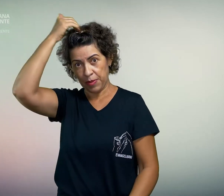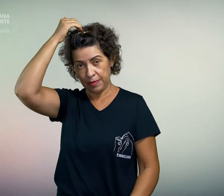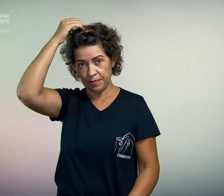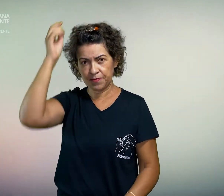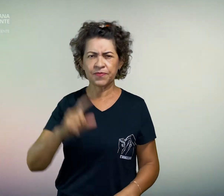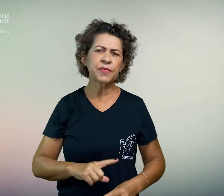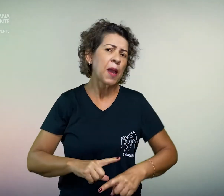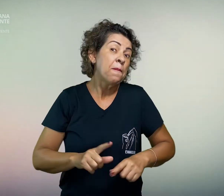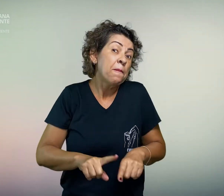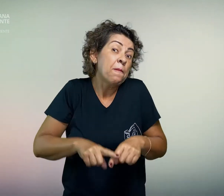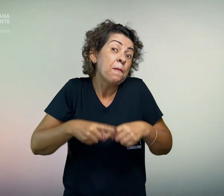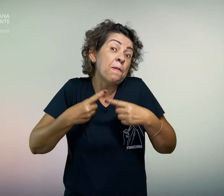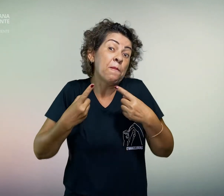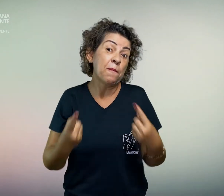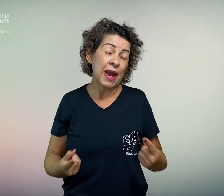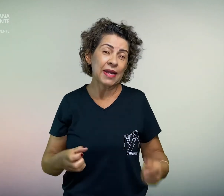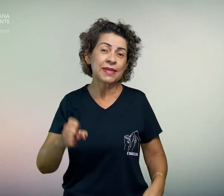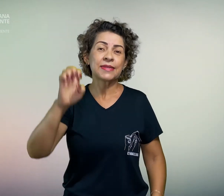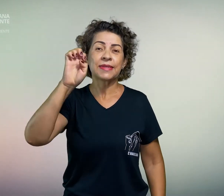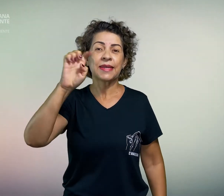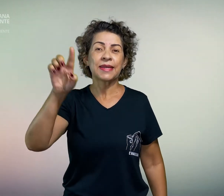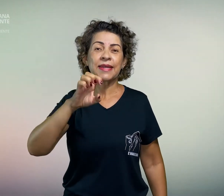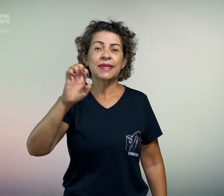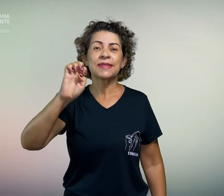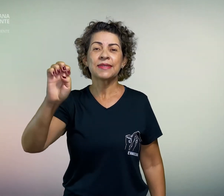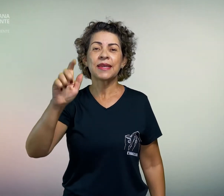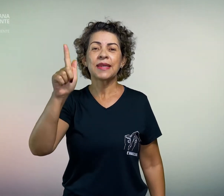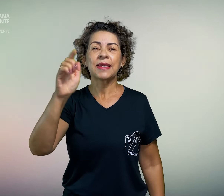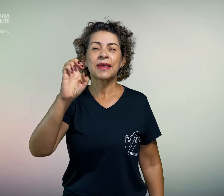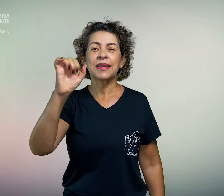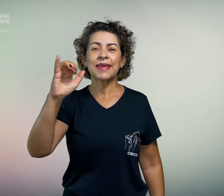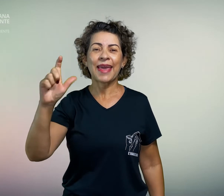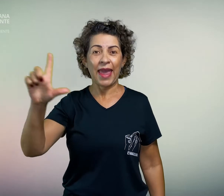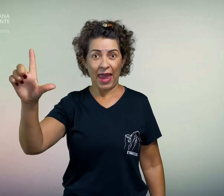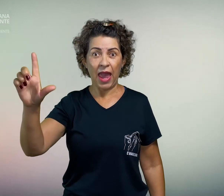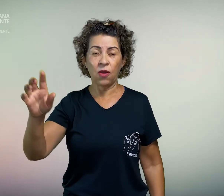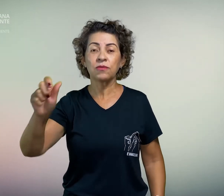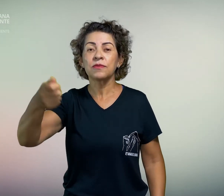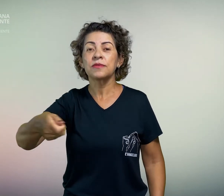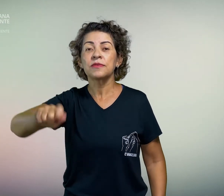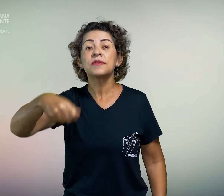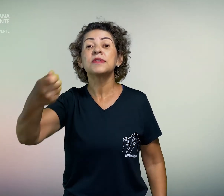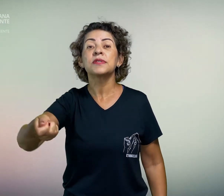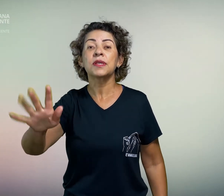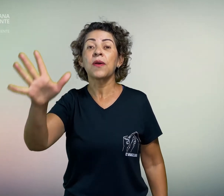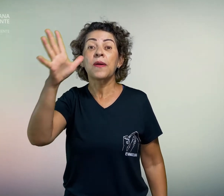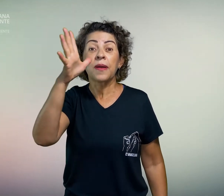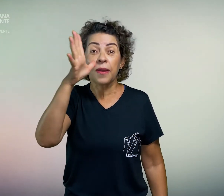Mas Deus, através do profeta Ezequiel, desfez esta mentira, declarando: